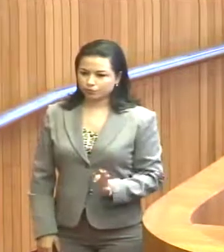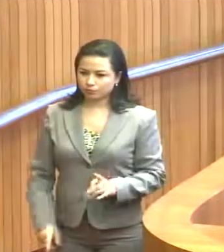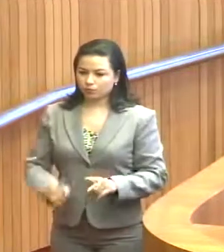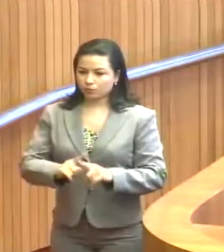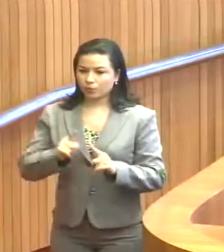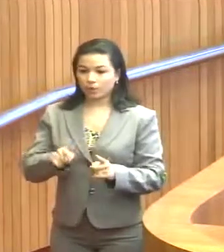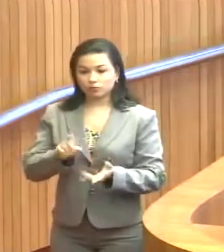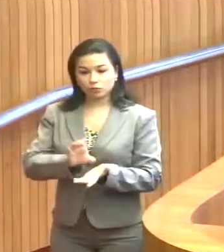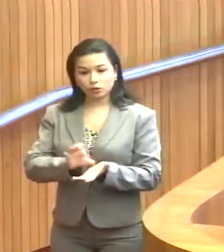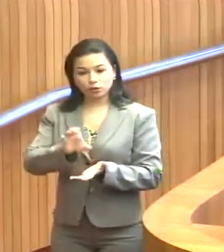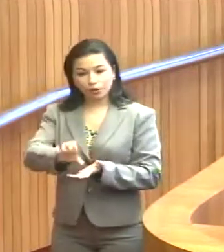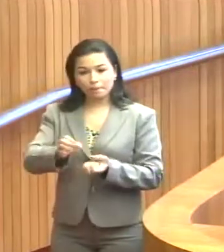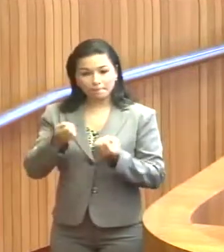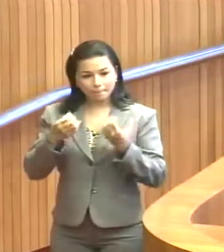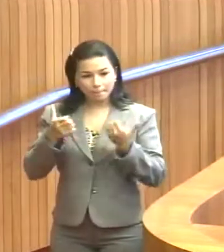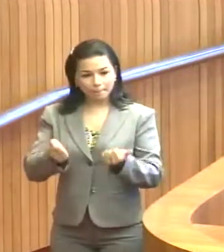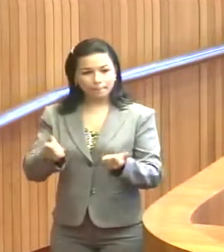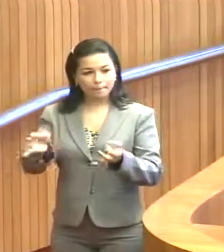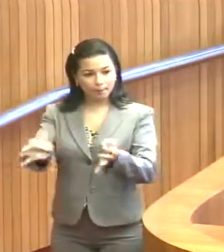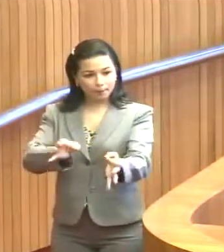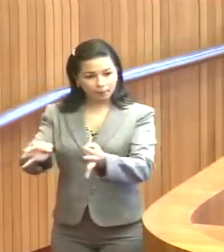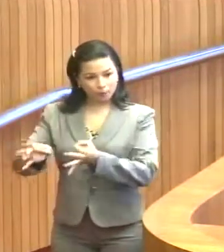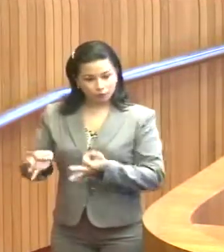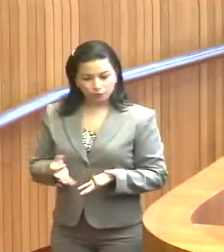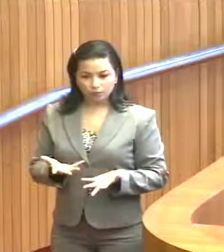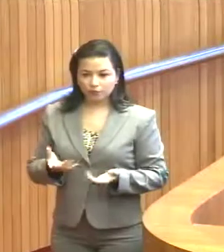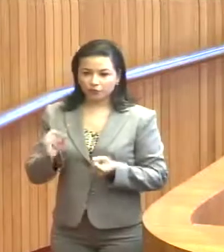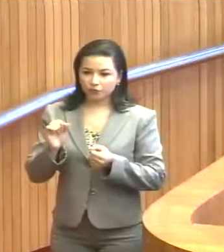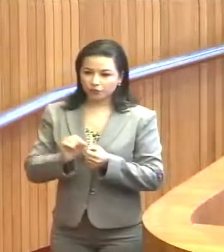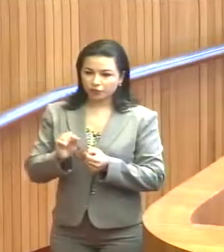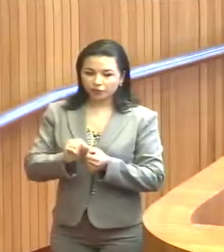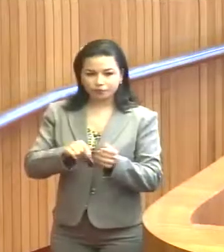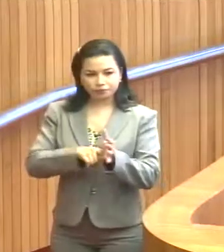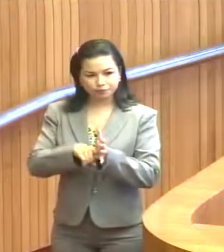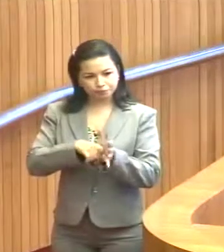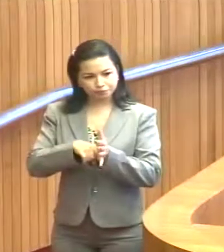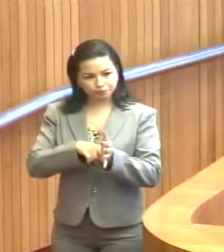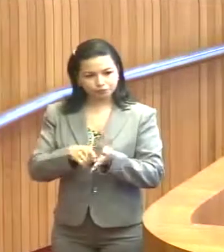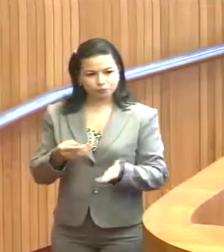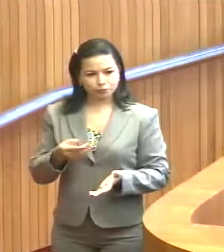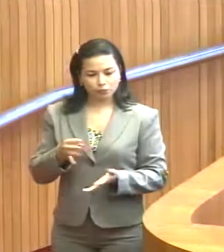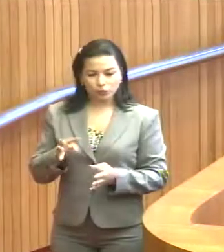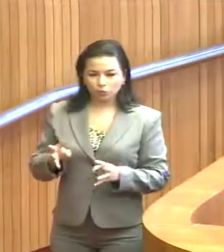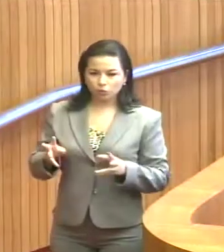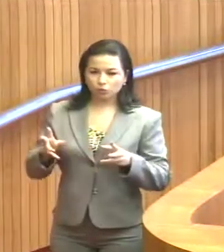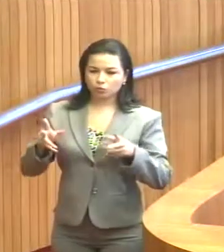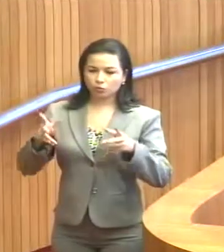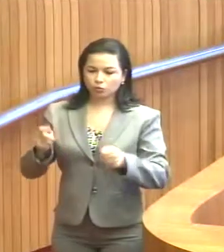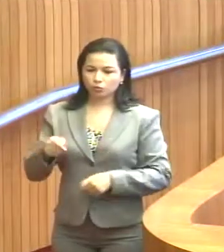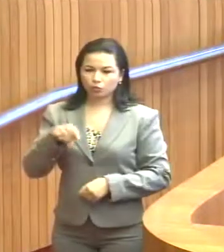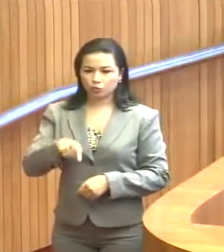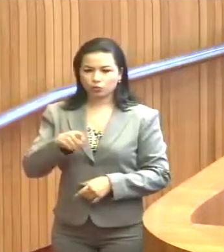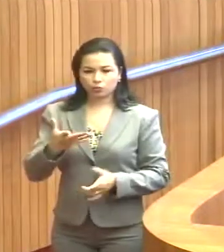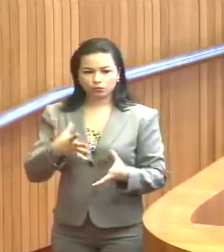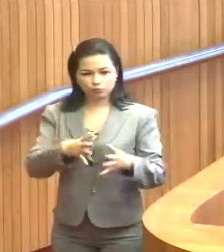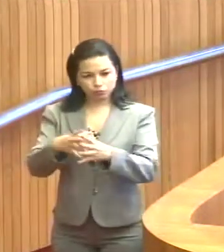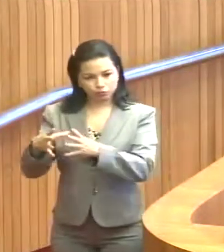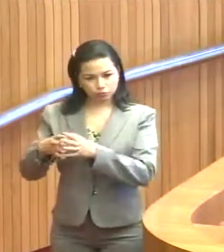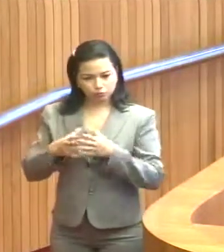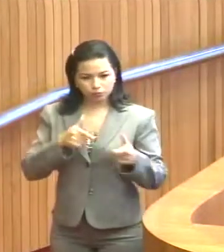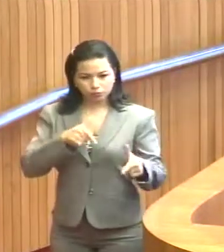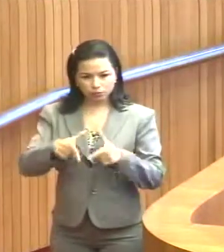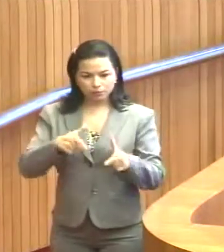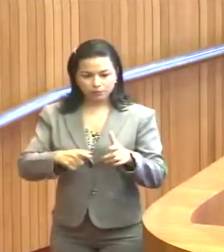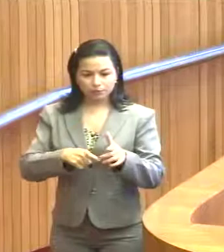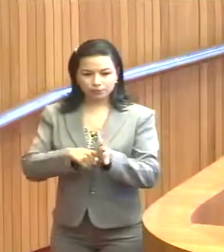um orçamento bem aplicado, um orçamento bem fiscalizado, com todos esses organismos que trabalham